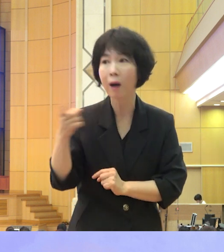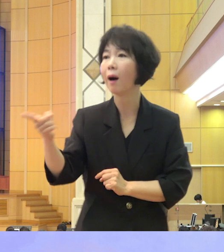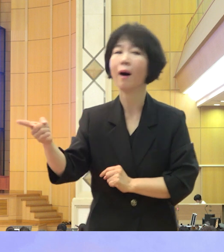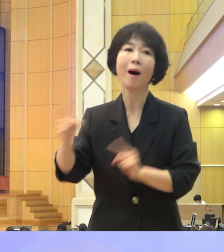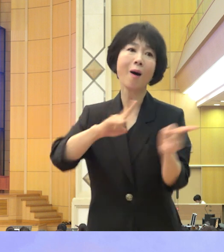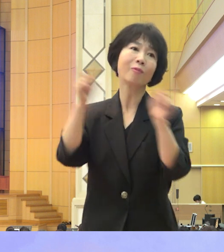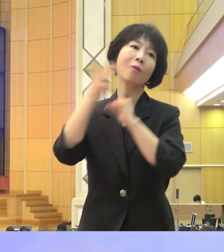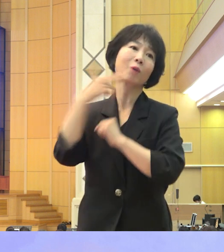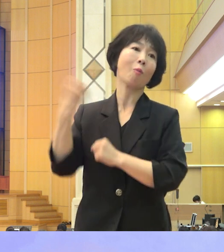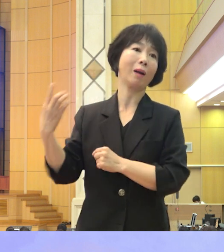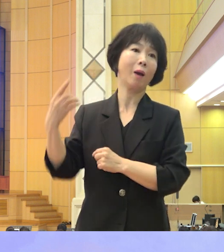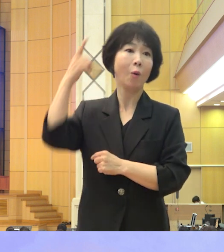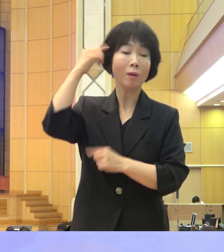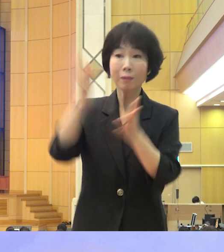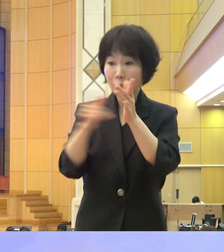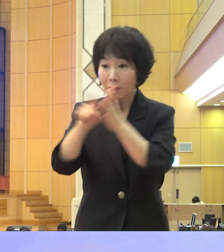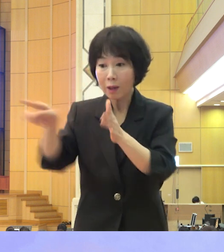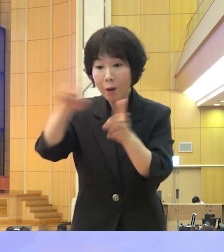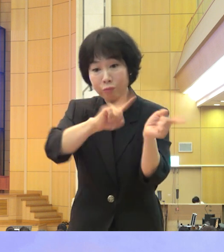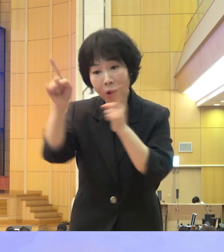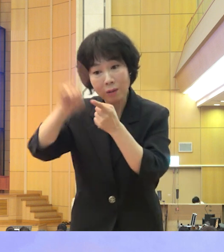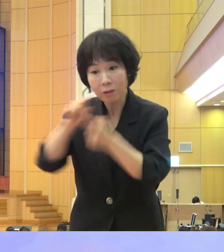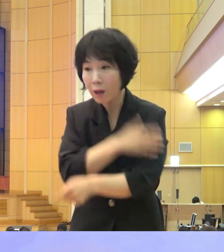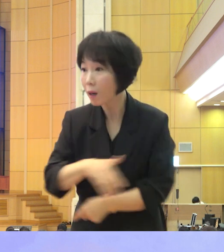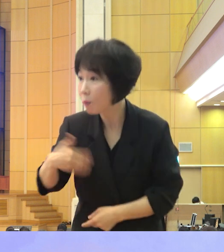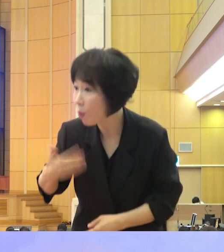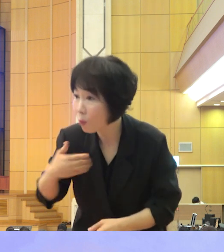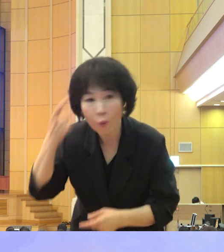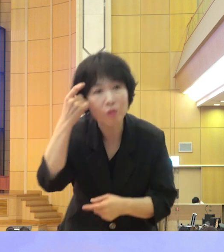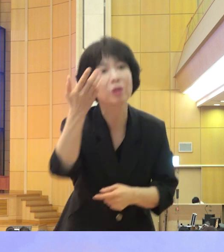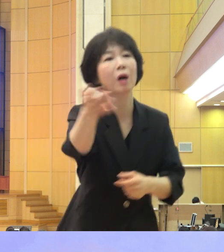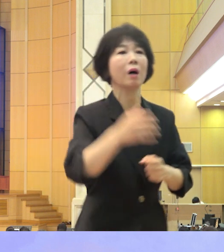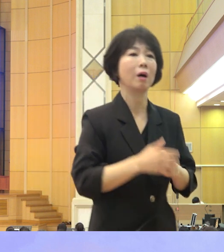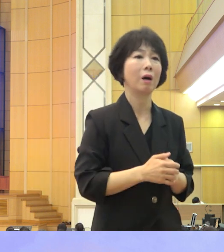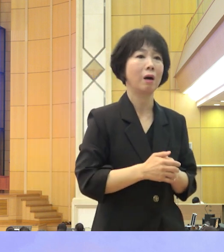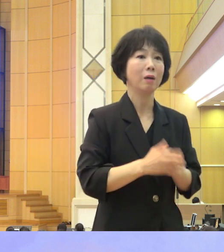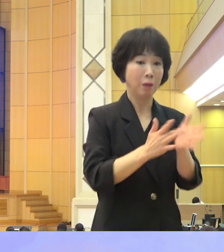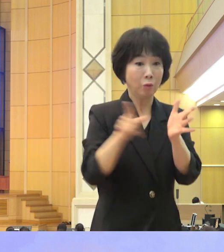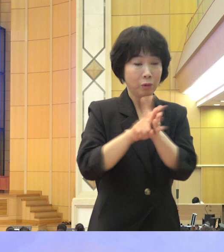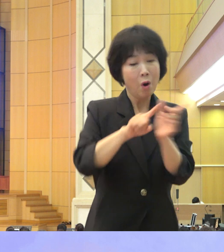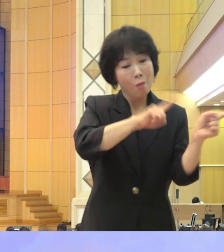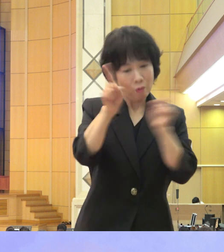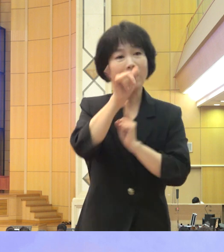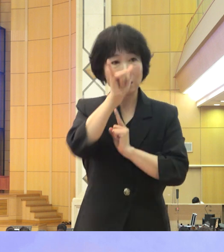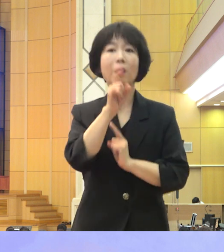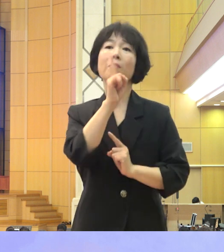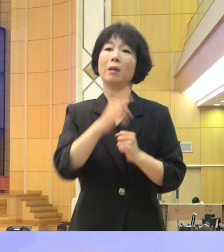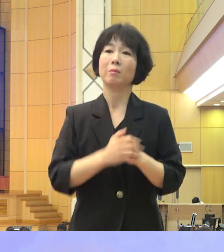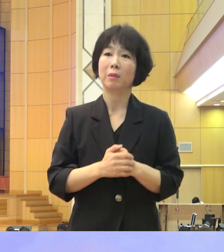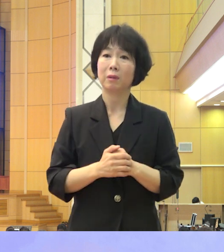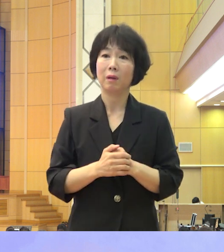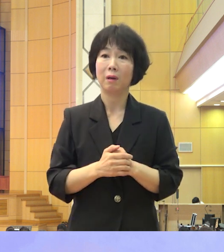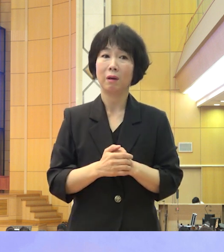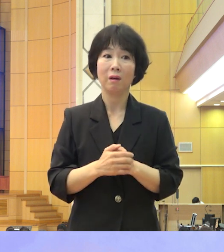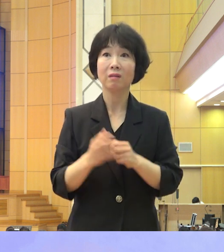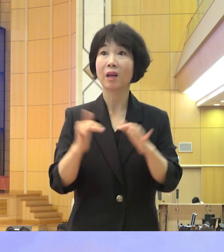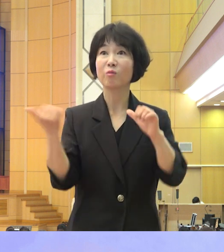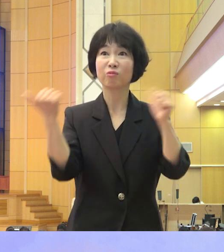믿는 사람들이 예수님의 부활을 모르고 우리가 예수 믿는 사람이 부활에 이르지 못한다고 하면 우리 솔직히 인생은